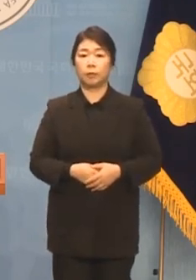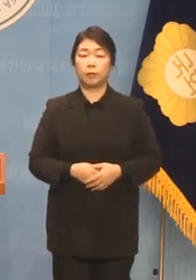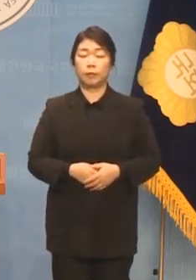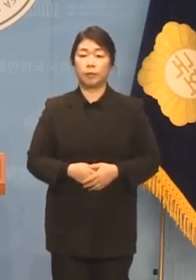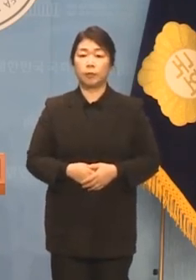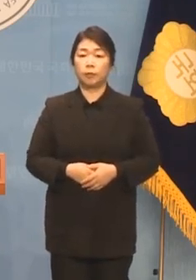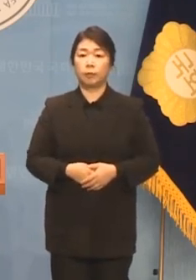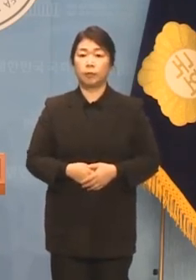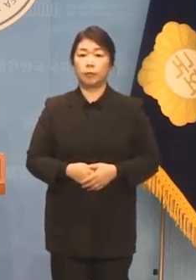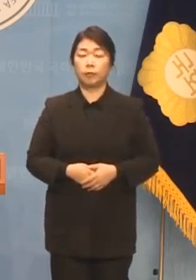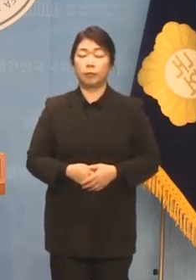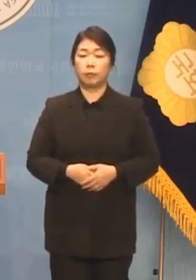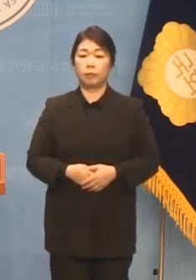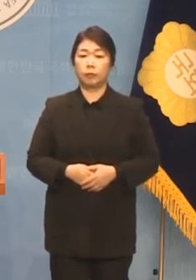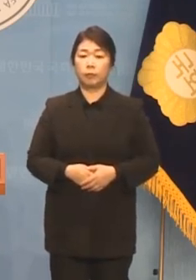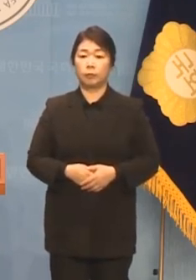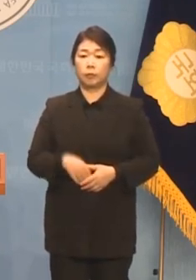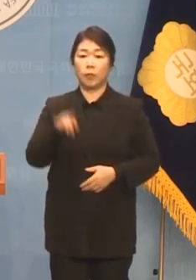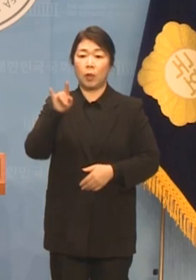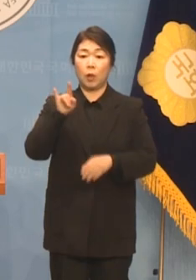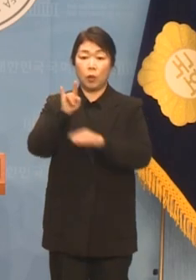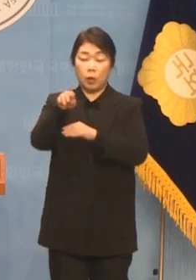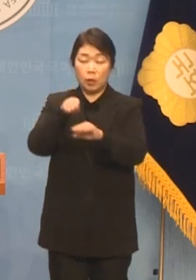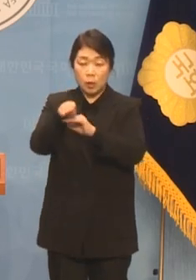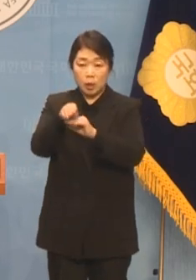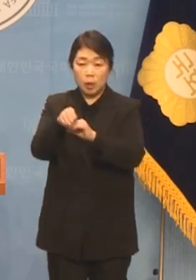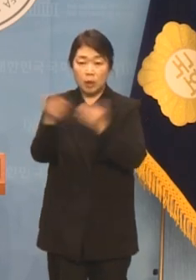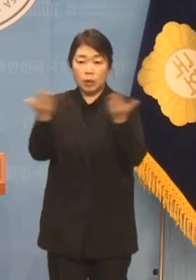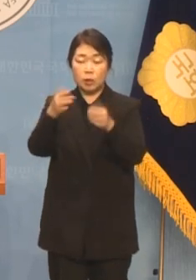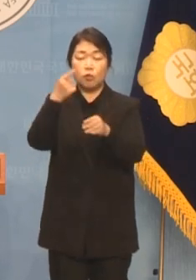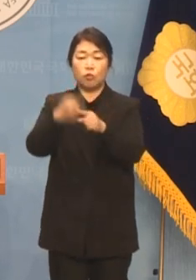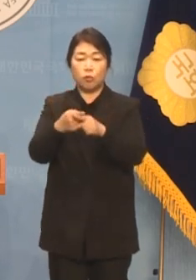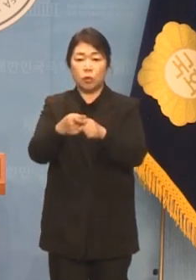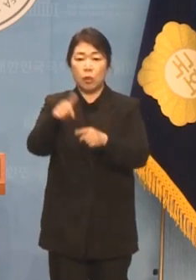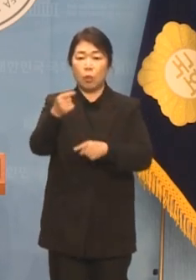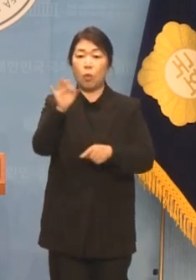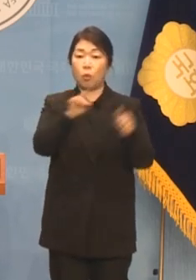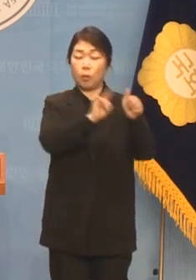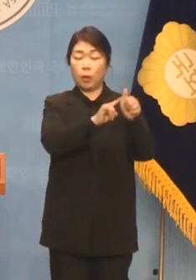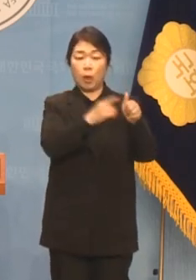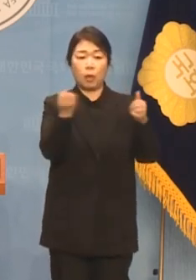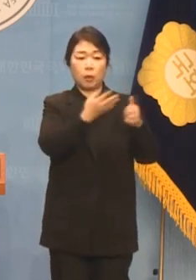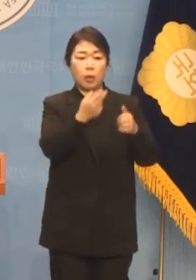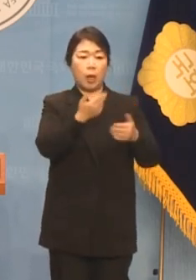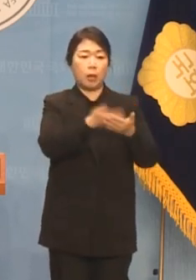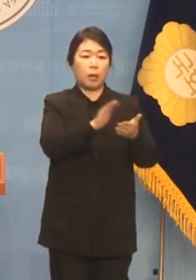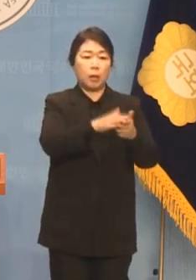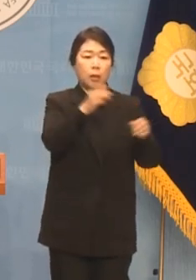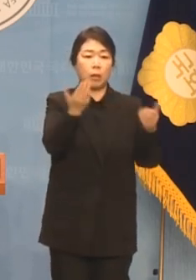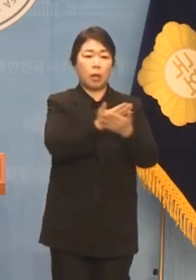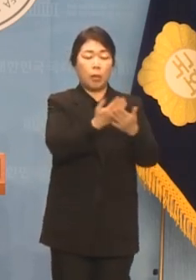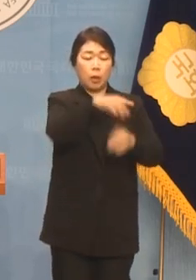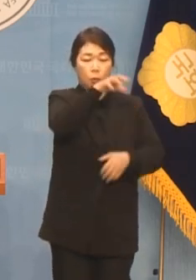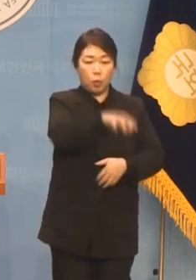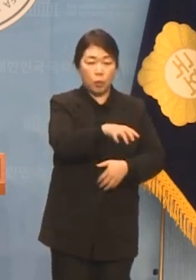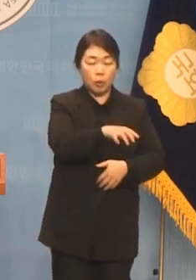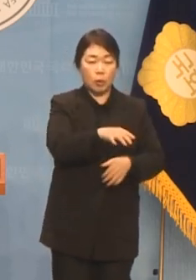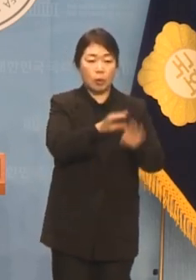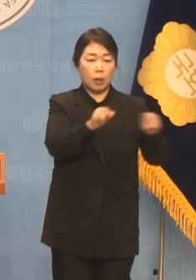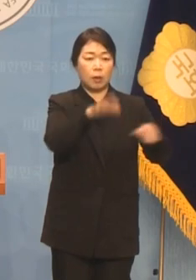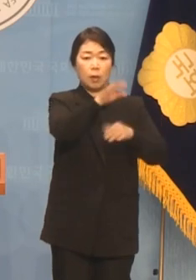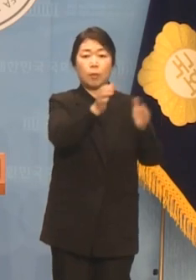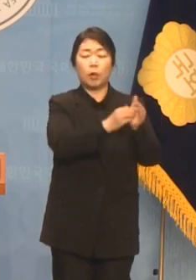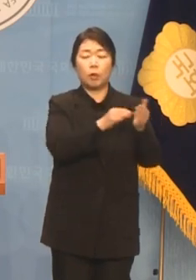하겠습니다 현대차에 몸담고 있던 공부가 재개발 주택을 매입한 뒤 얼마 지나지 않아 인근에서